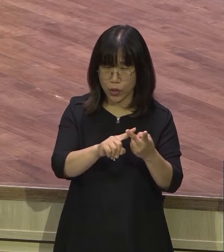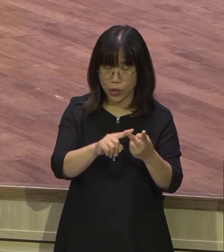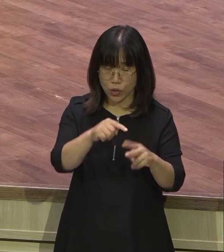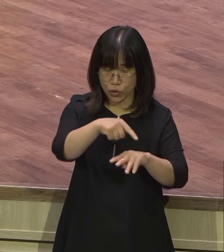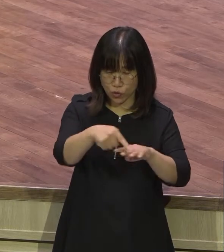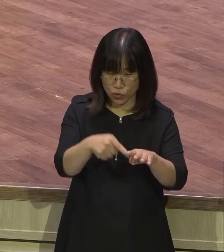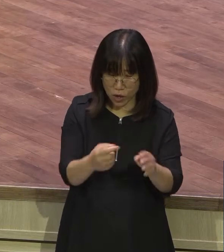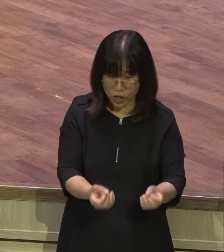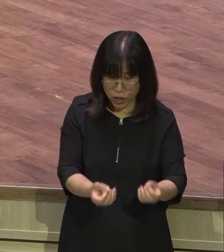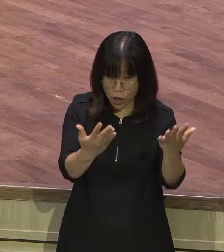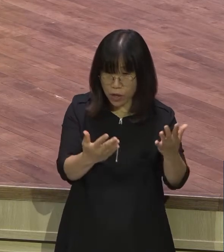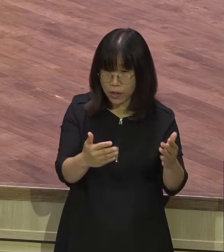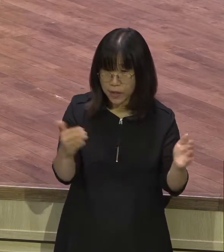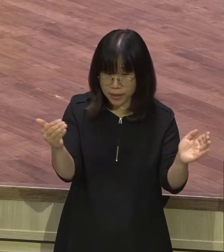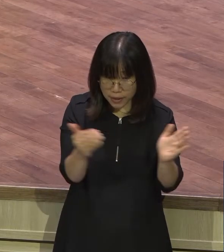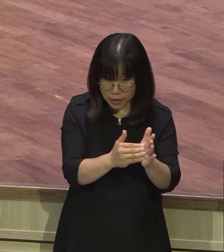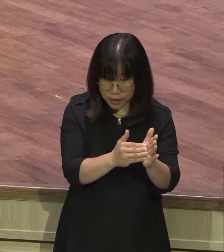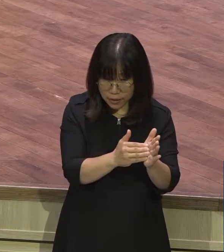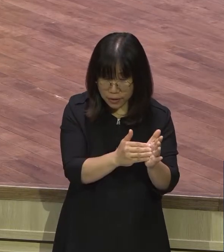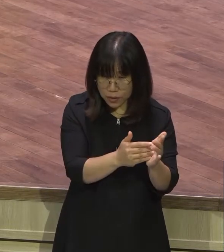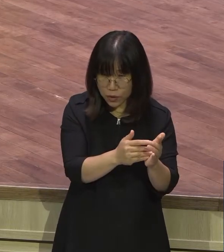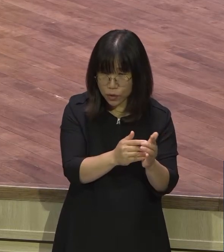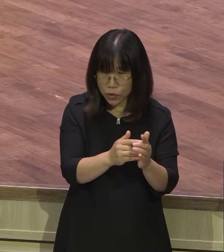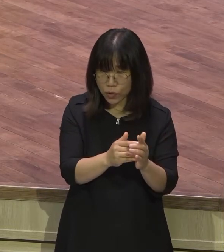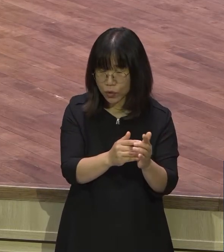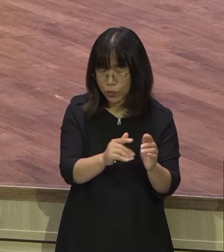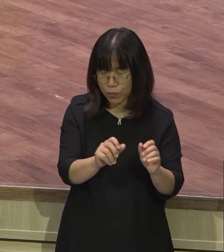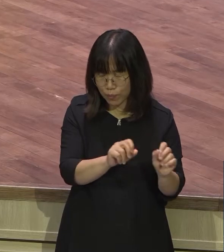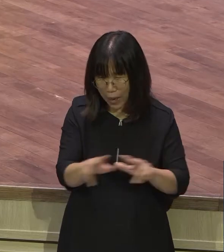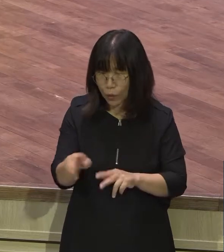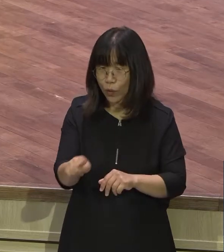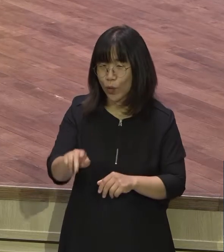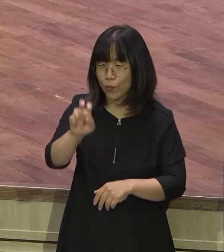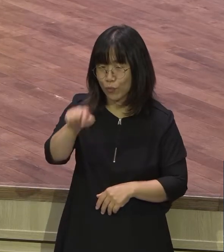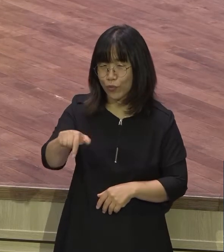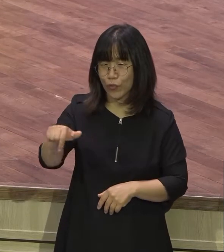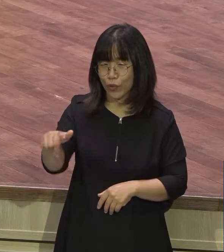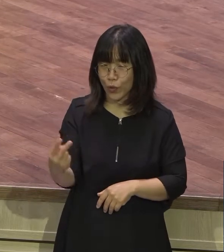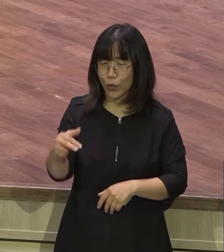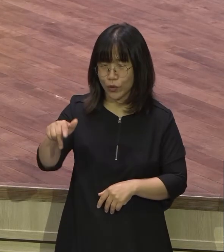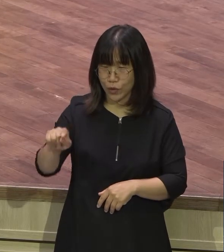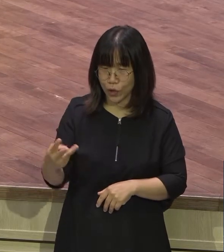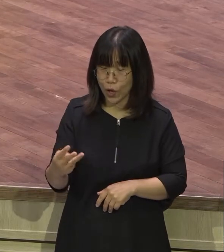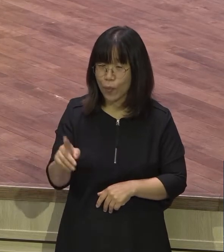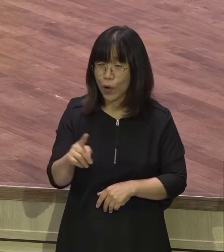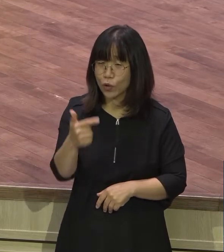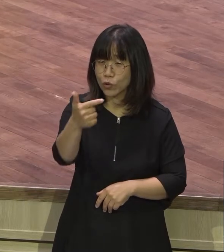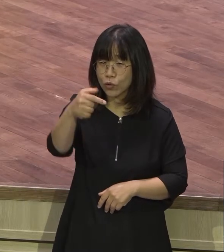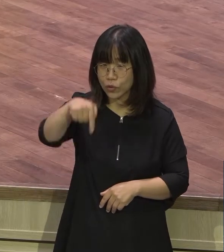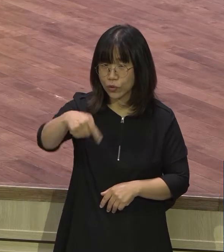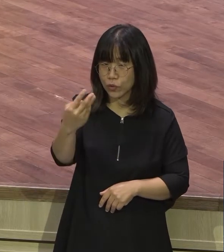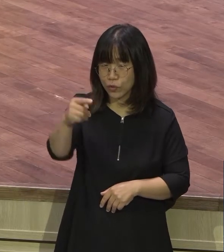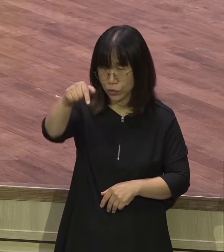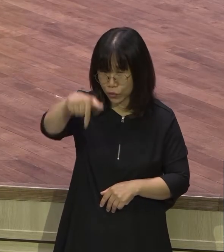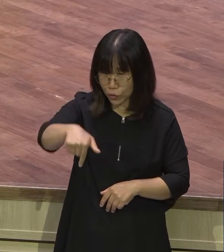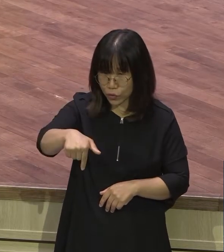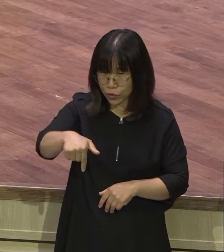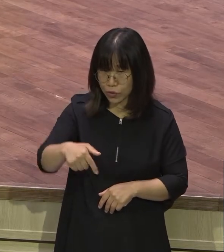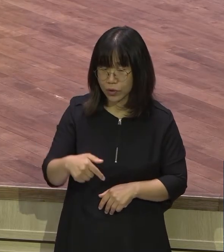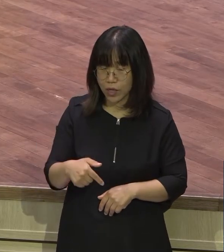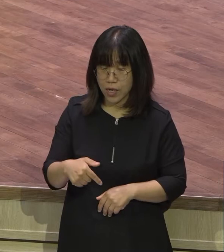그래서 6월절과 무교절을 함께 가는 절기예요 사실 무교절은 그 이름 뜻대로 누룩을 넣지 않는